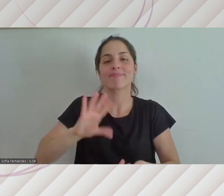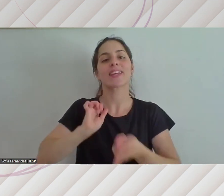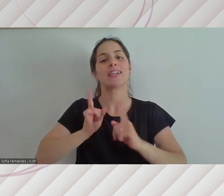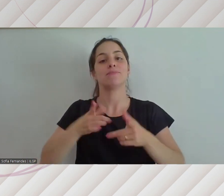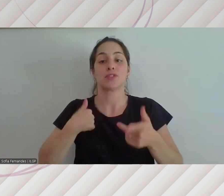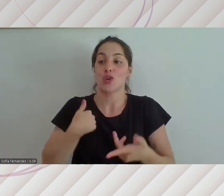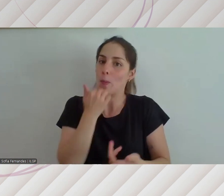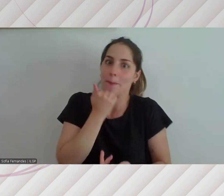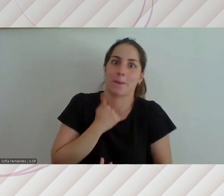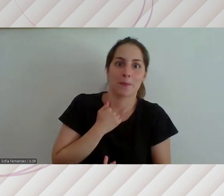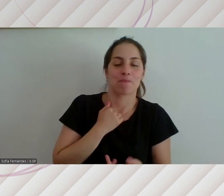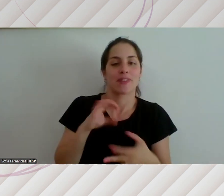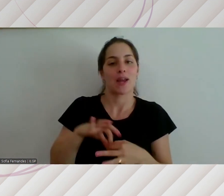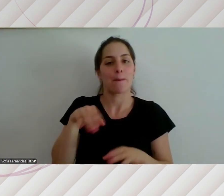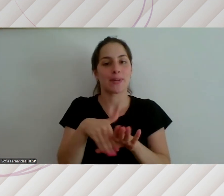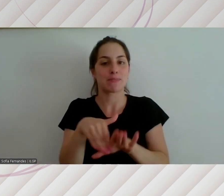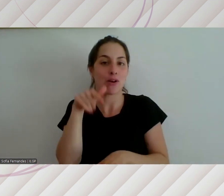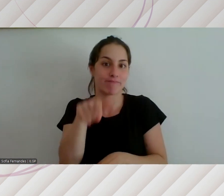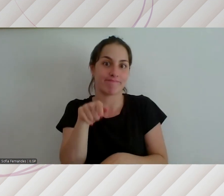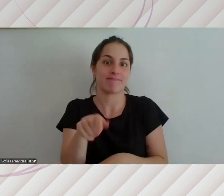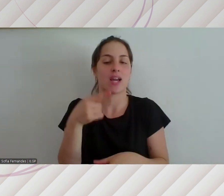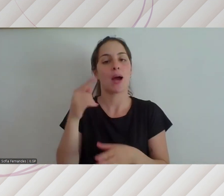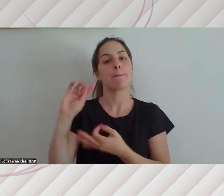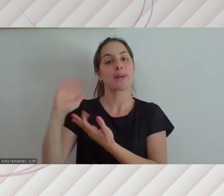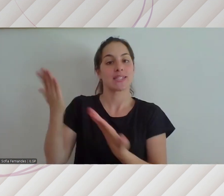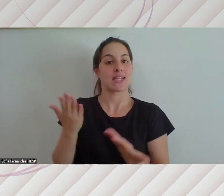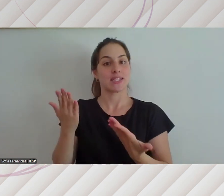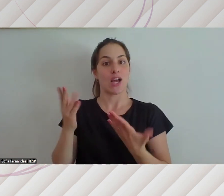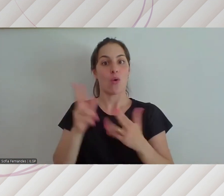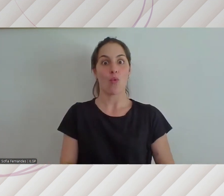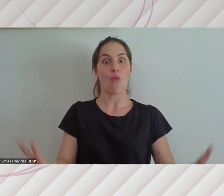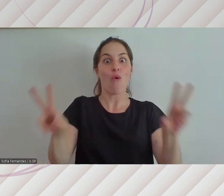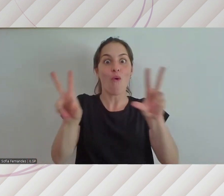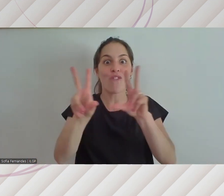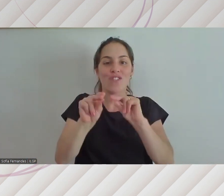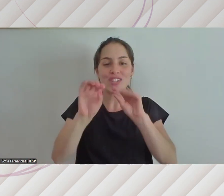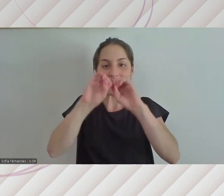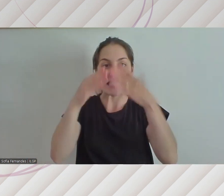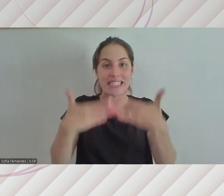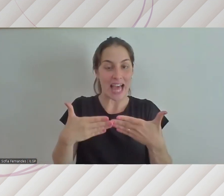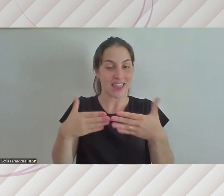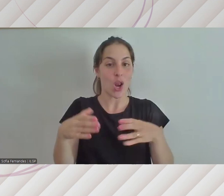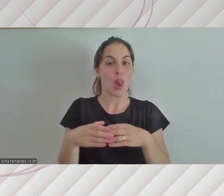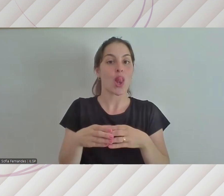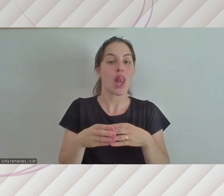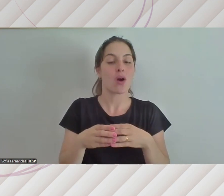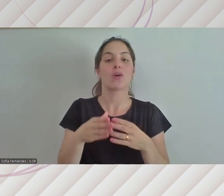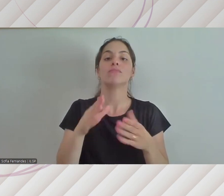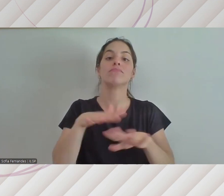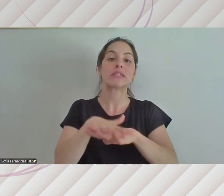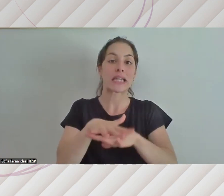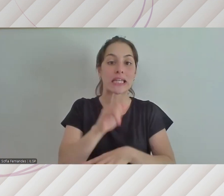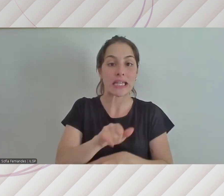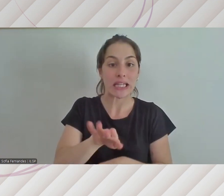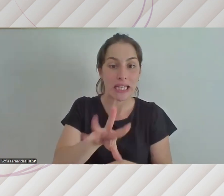participo nesta sessão de apresentação do novo microsite da rede INA Alumni,